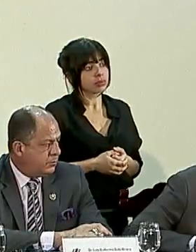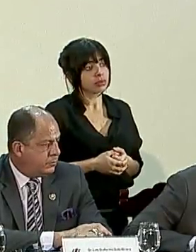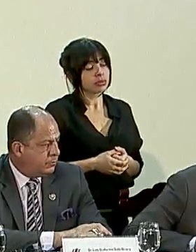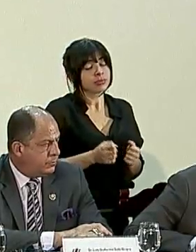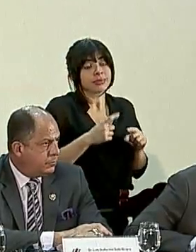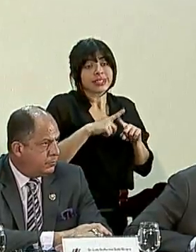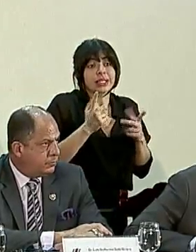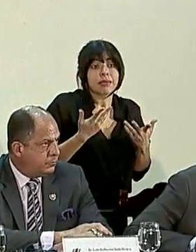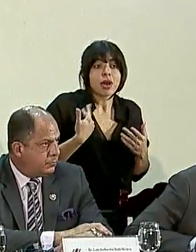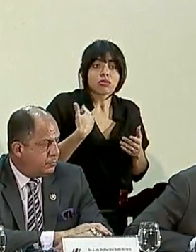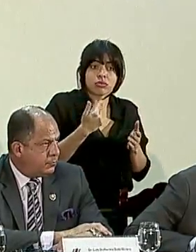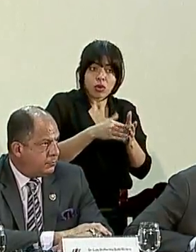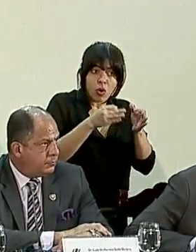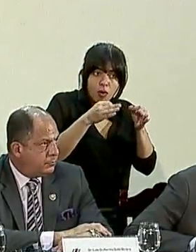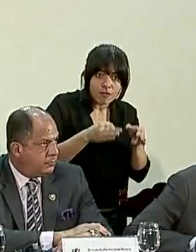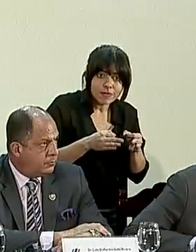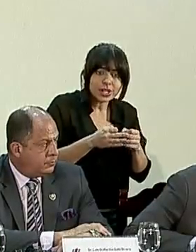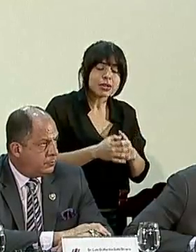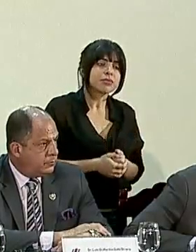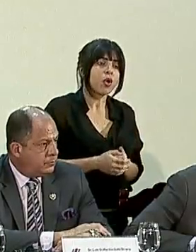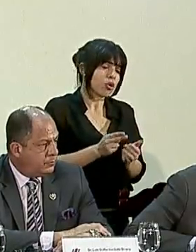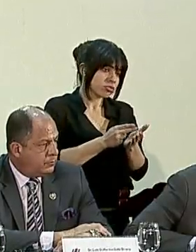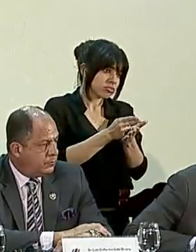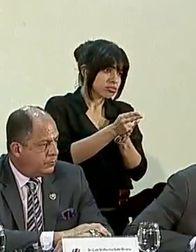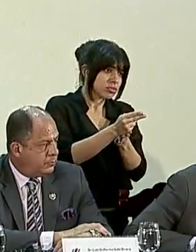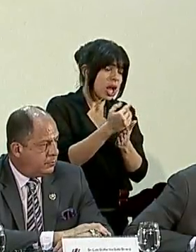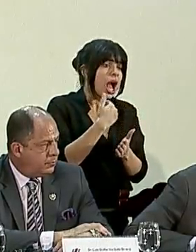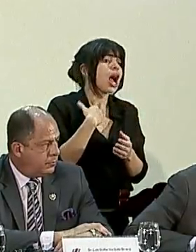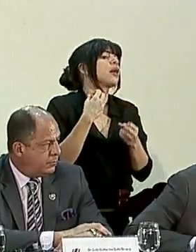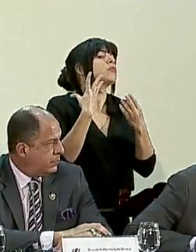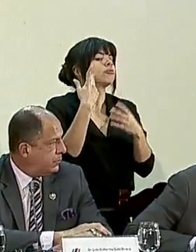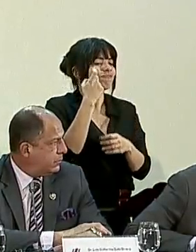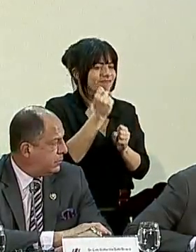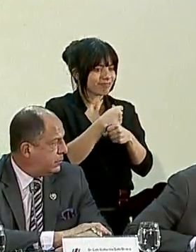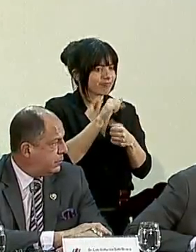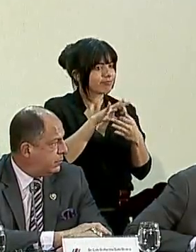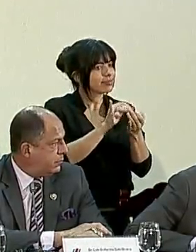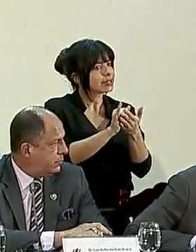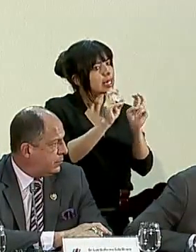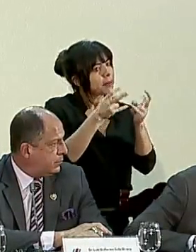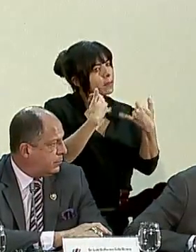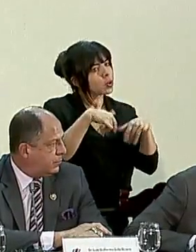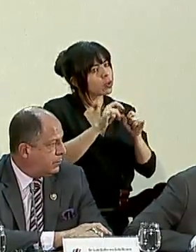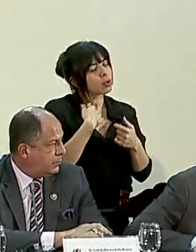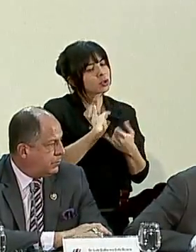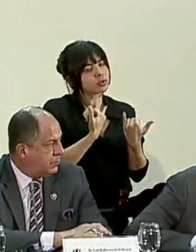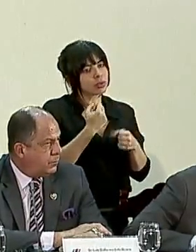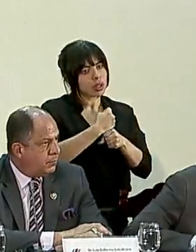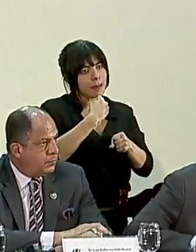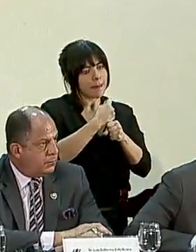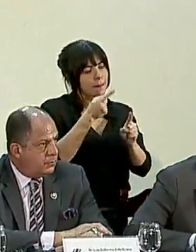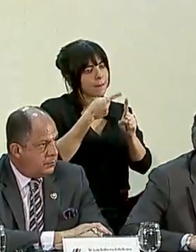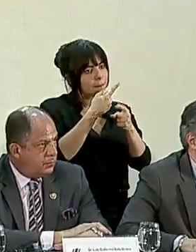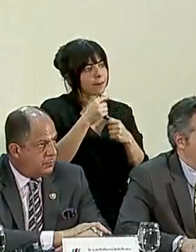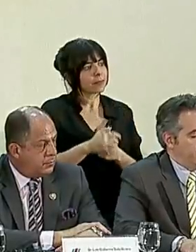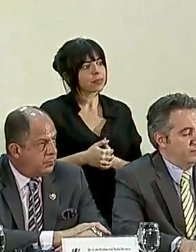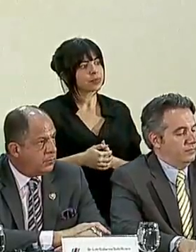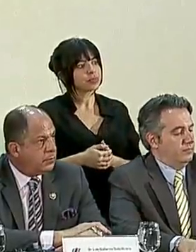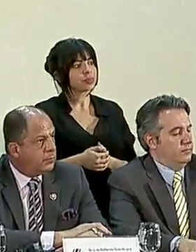sin embargo, le confirmo con franqueza, hay mucho por hacer en ese sentido todavía y estamos trabajando para…